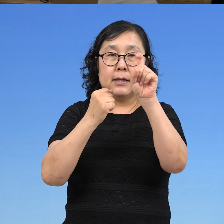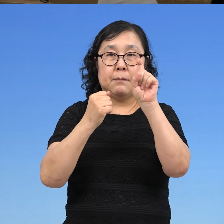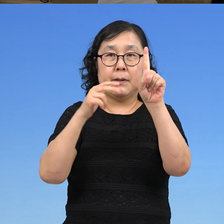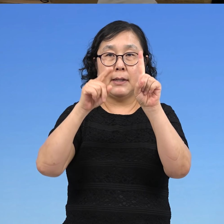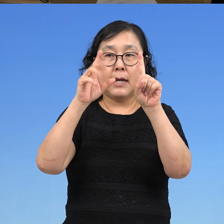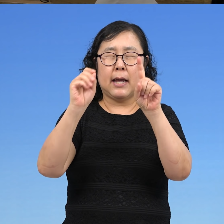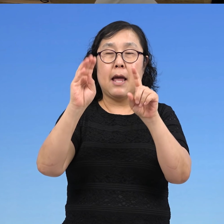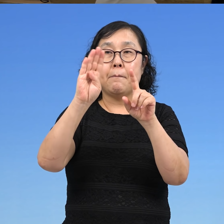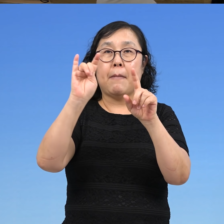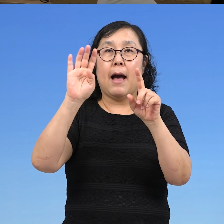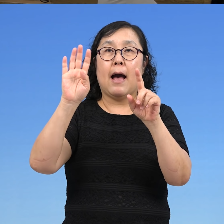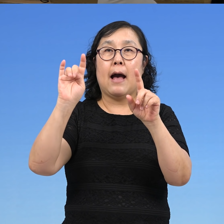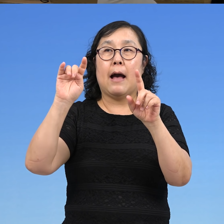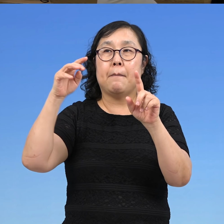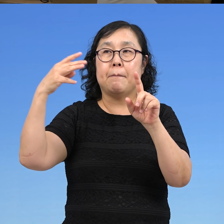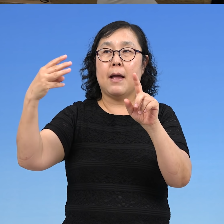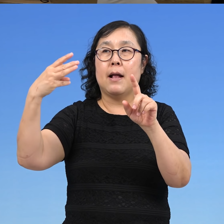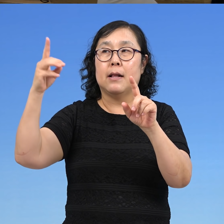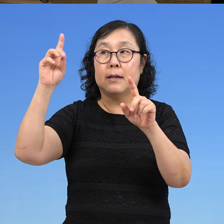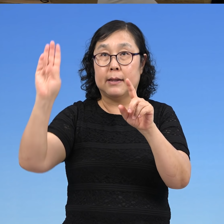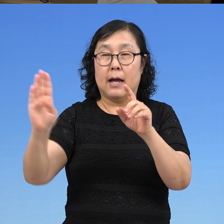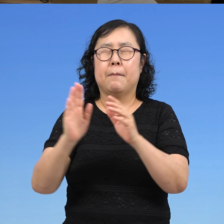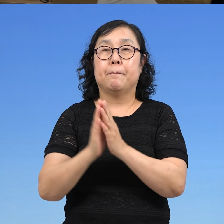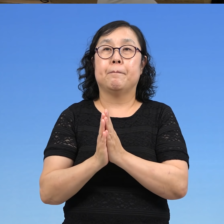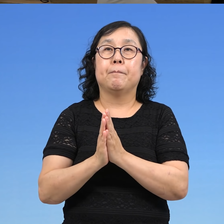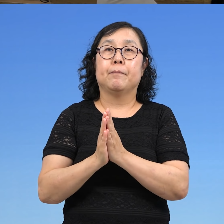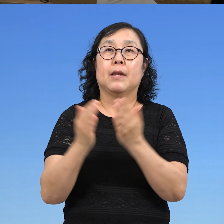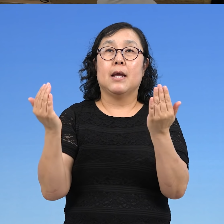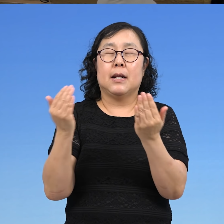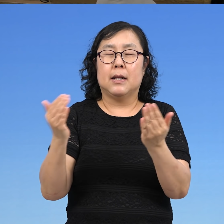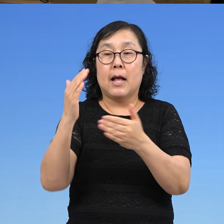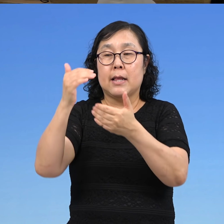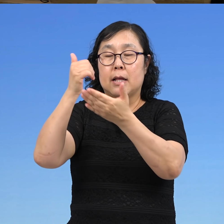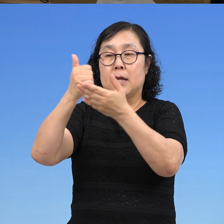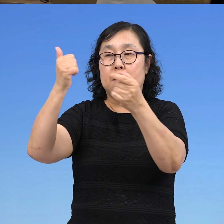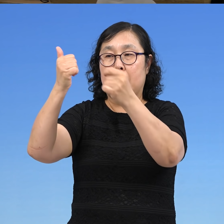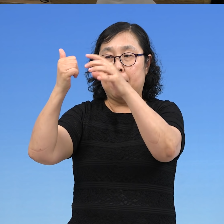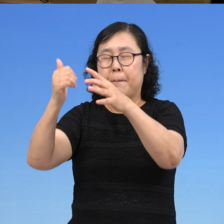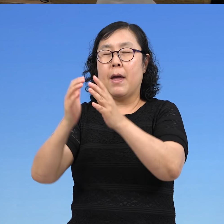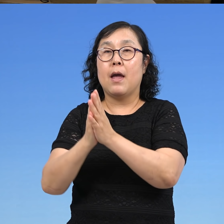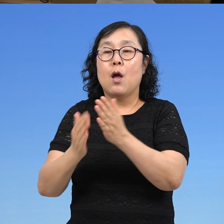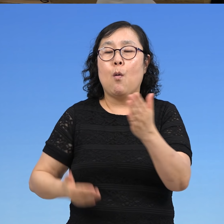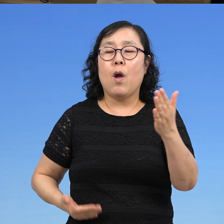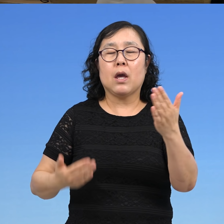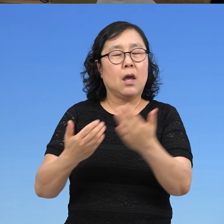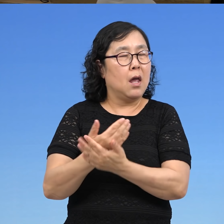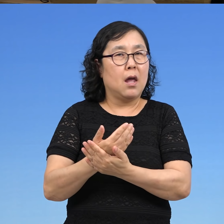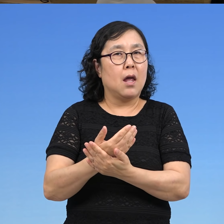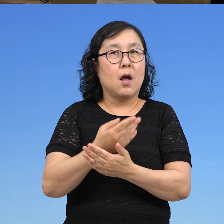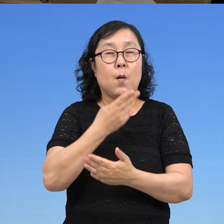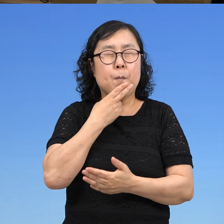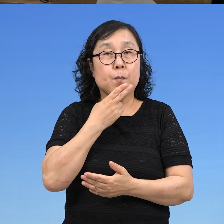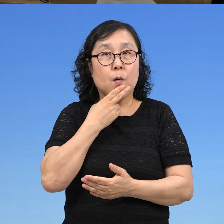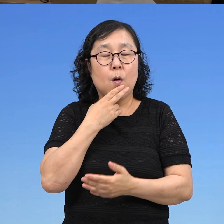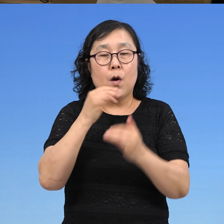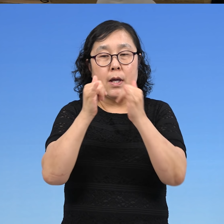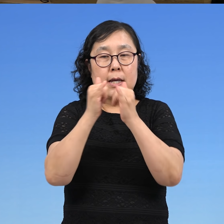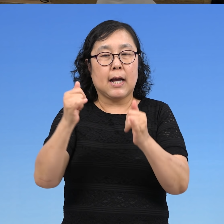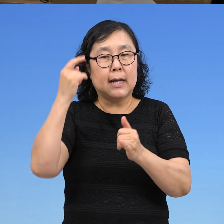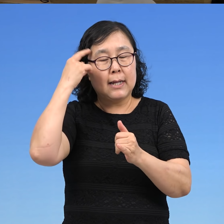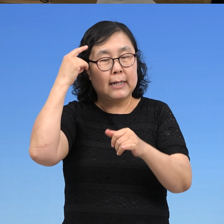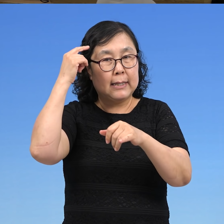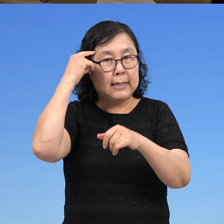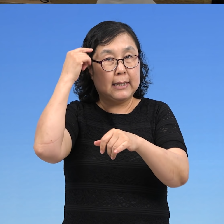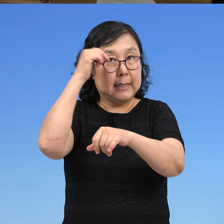나오는 바벨탑 사건 이라는 그는 홍수 심판 이후로 하나님 앞에 회개하고 그들이 하나님 앞으로 나가는 게 아니라 이제는